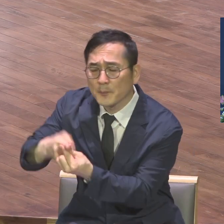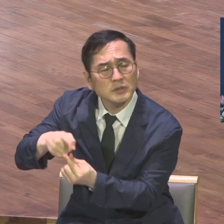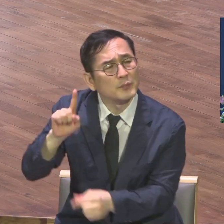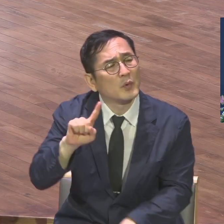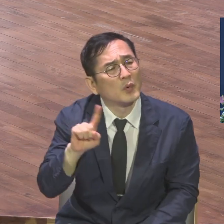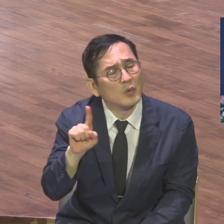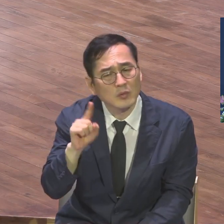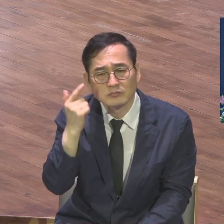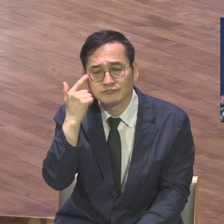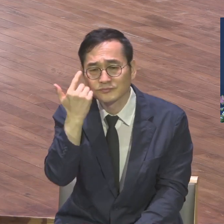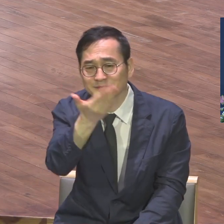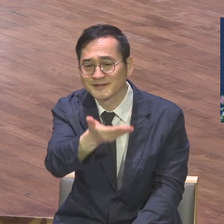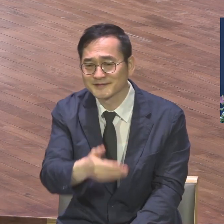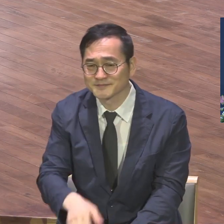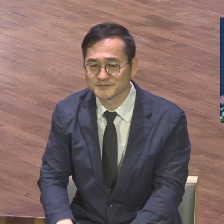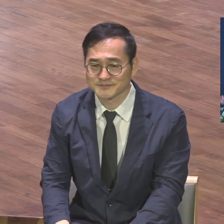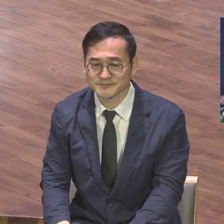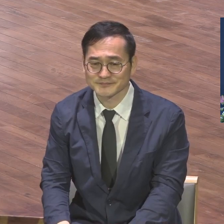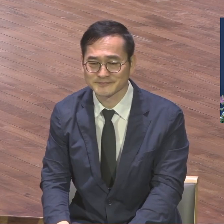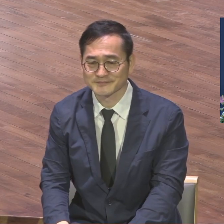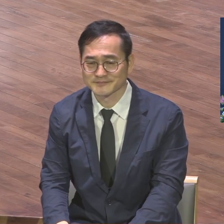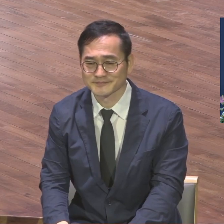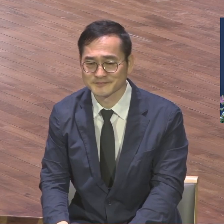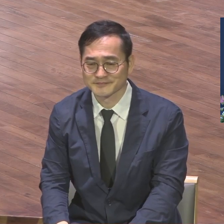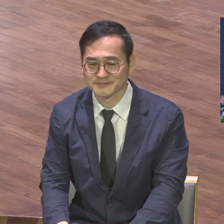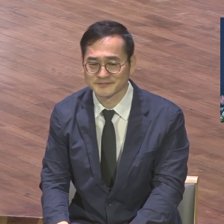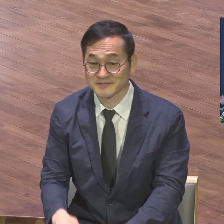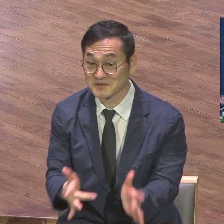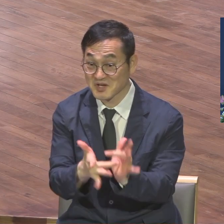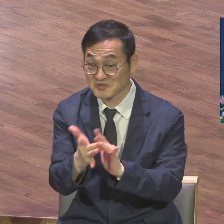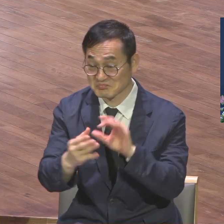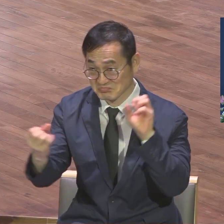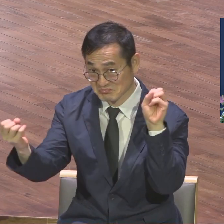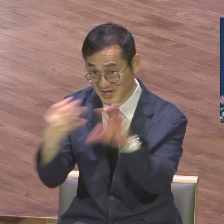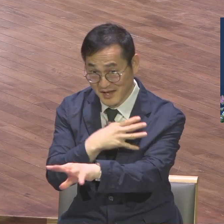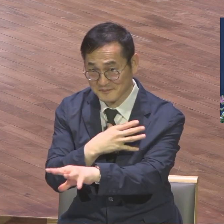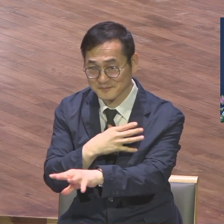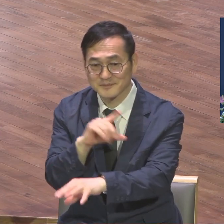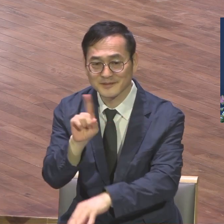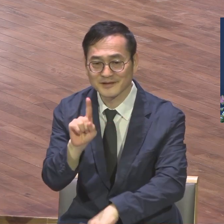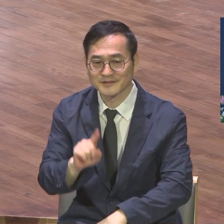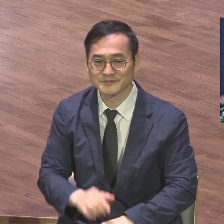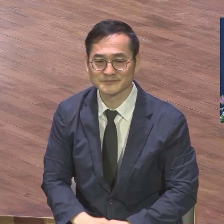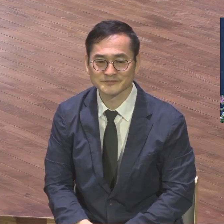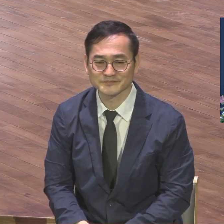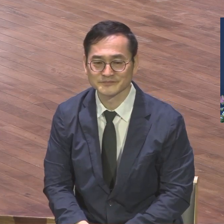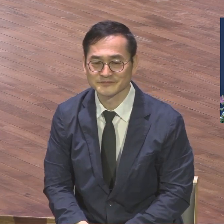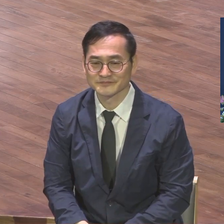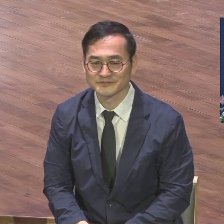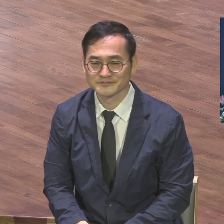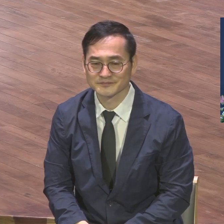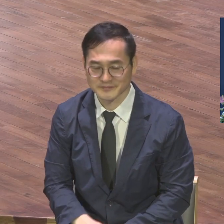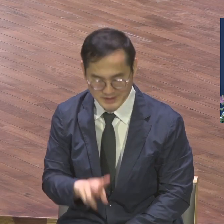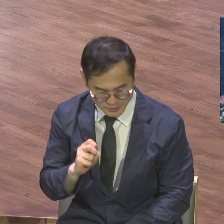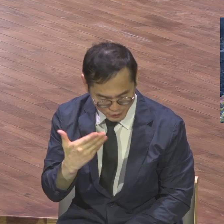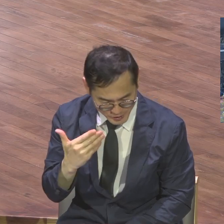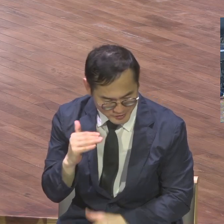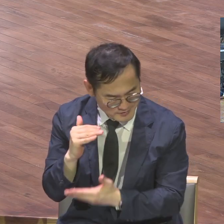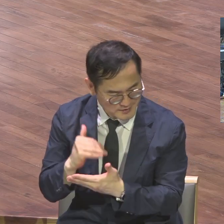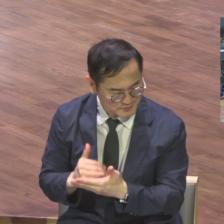첫째입니까? 예수님은 이 서기관 질문에 대해서 아주 명쾌하게 답변을 주십니다.